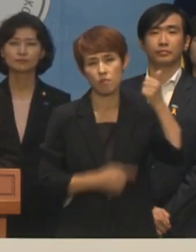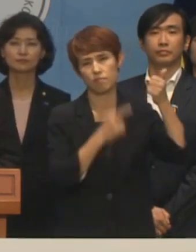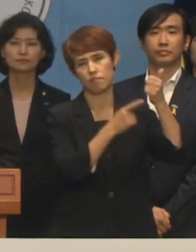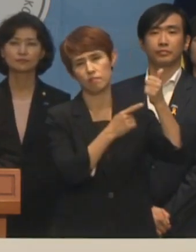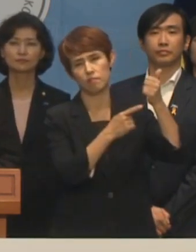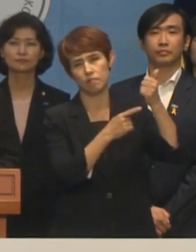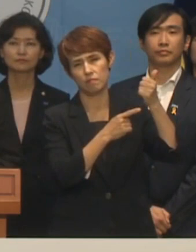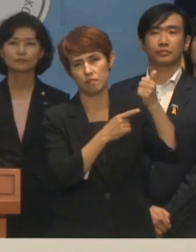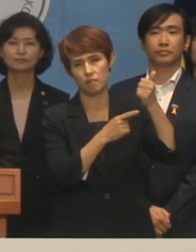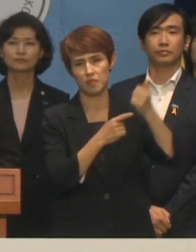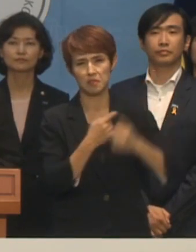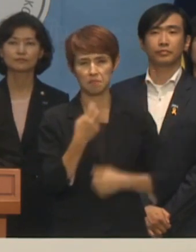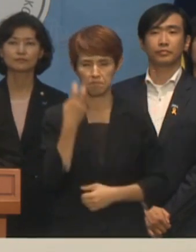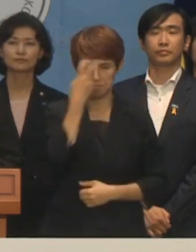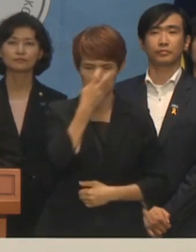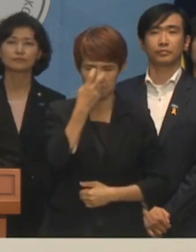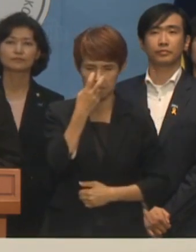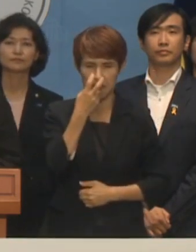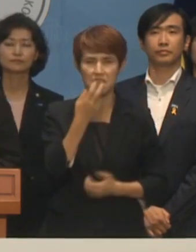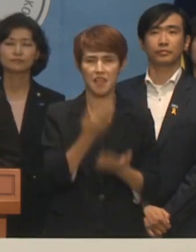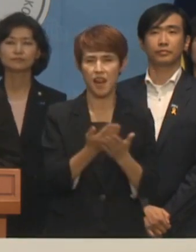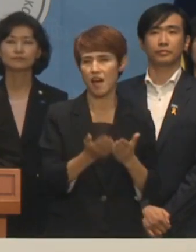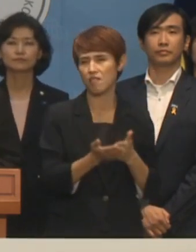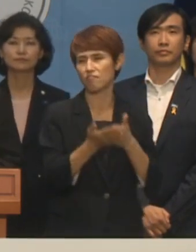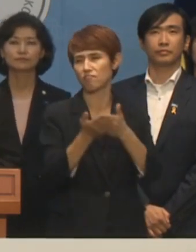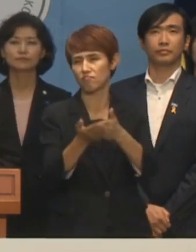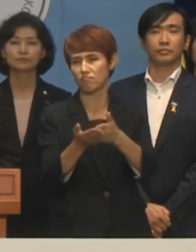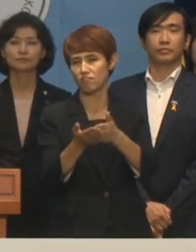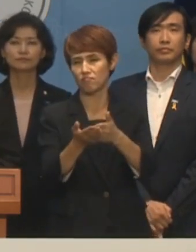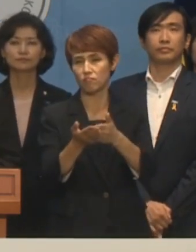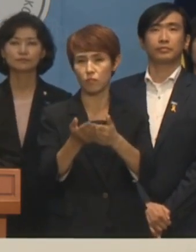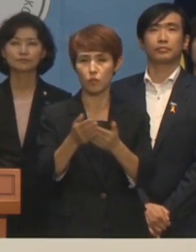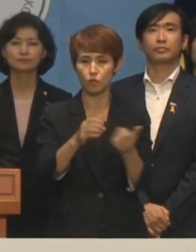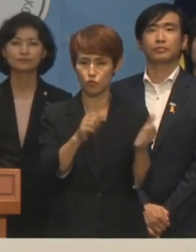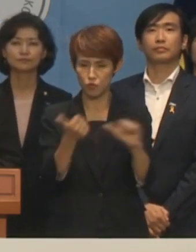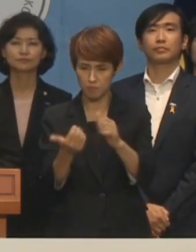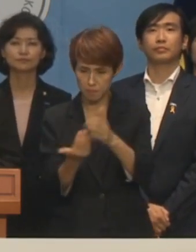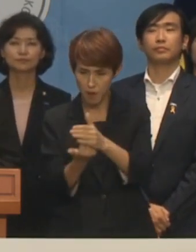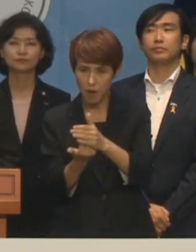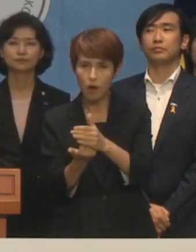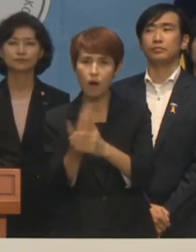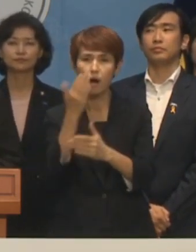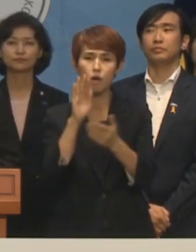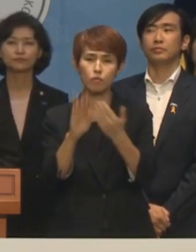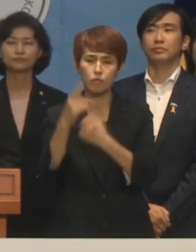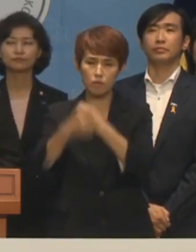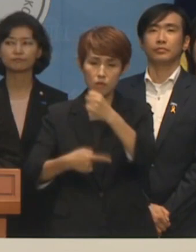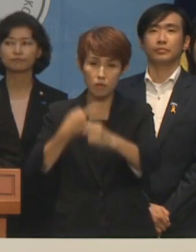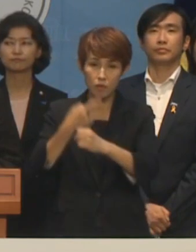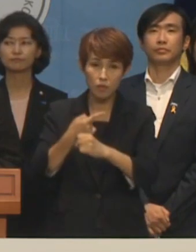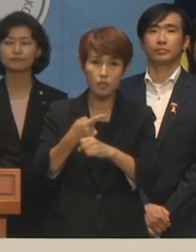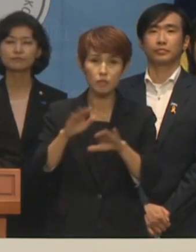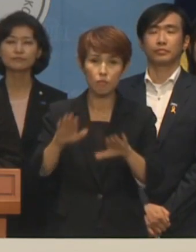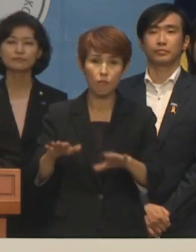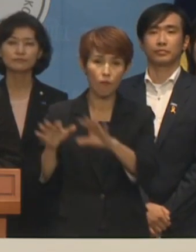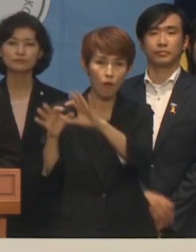윤석열까지 나서 철저한 진상규명을 요구한 이 사건은 사망 1주기가 지나는 오늘까지도 현재 진행형이다.